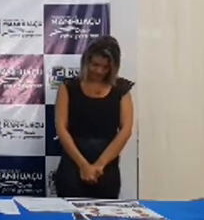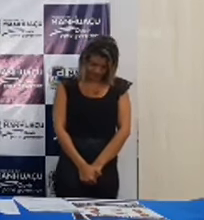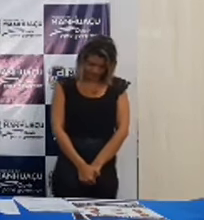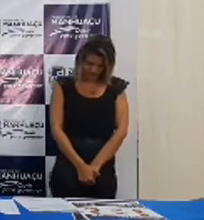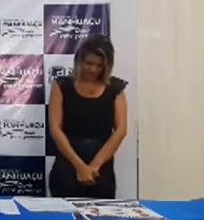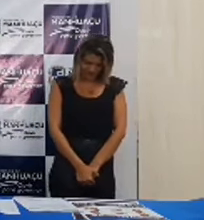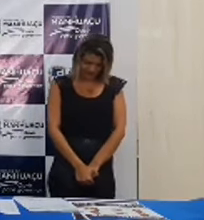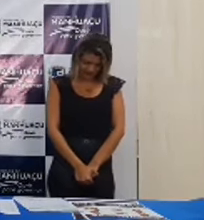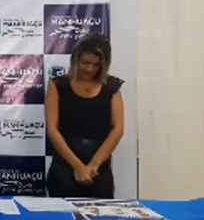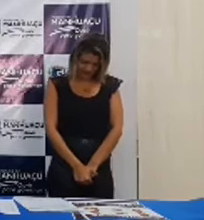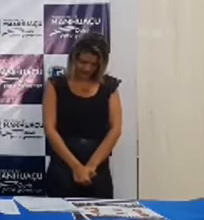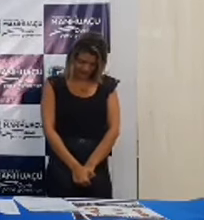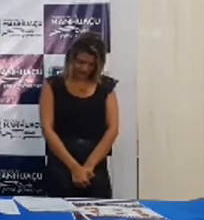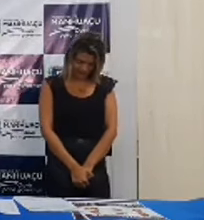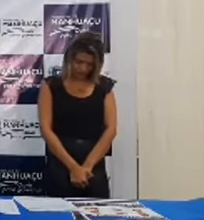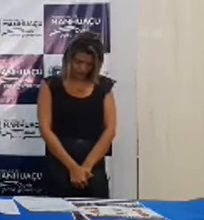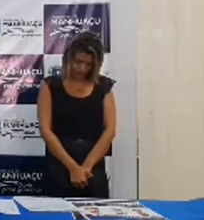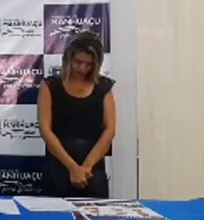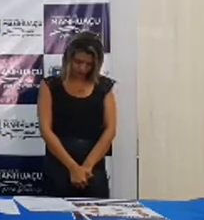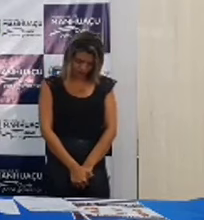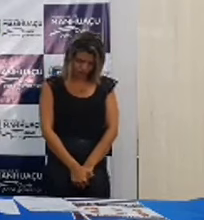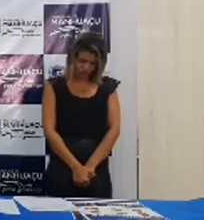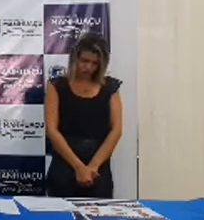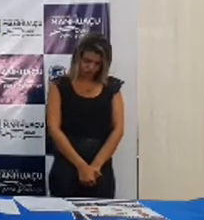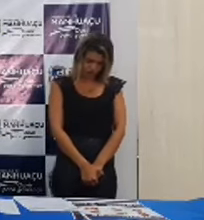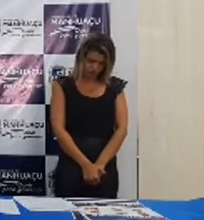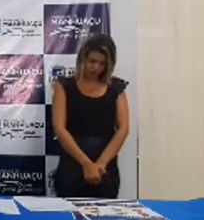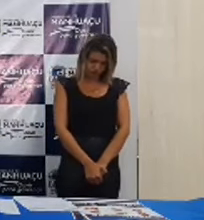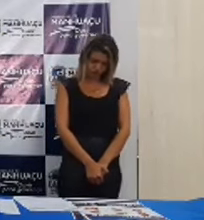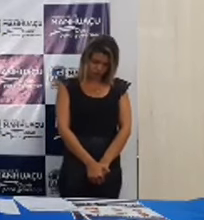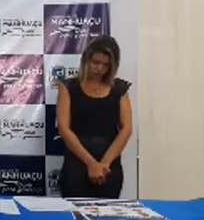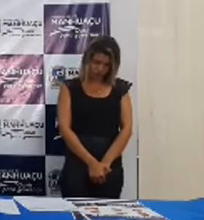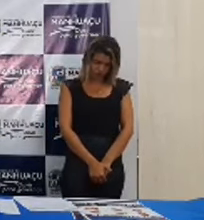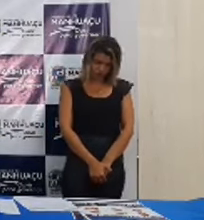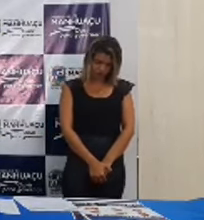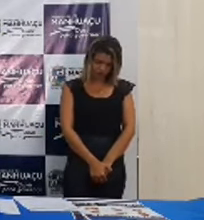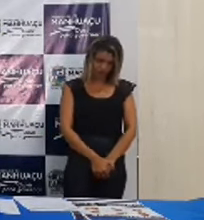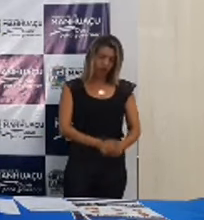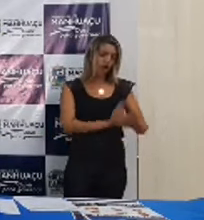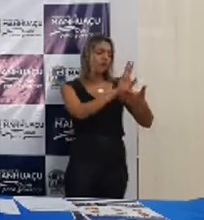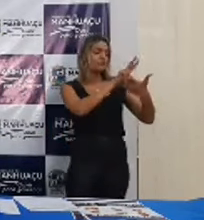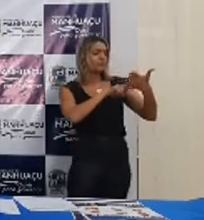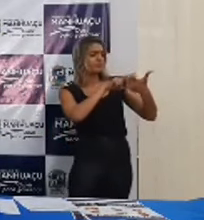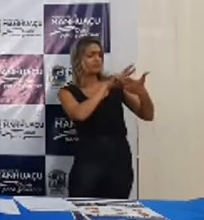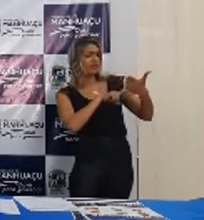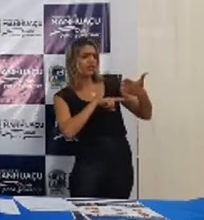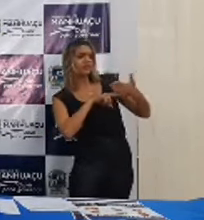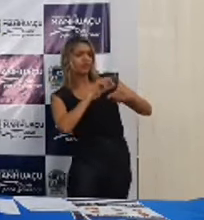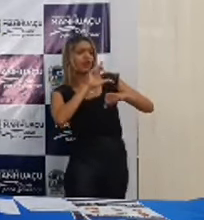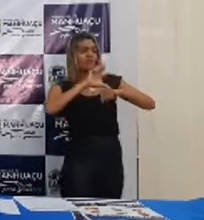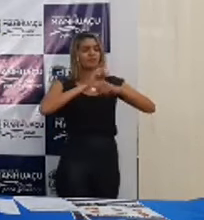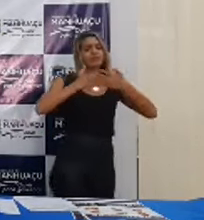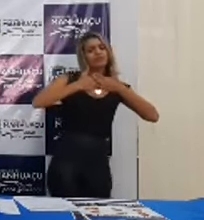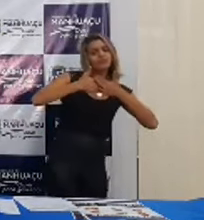101, ele tem que ser um incentivo aprovado em Câmara. Ele tem que ser feita uma análise da recomposição